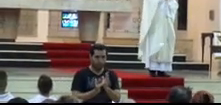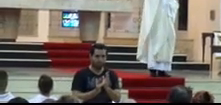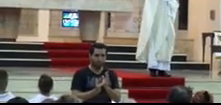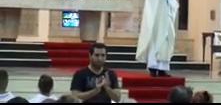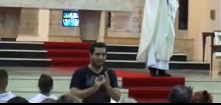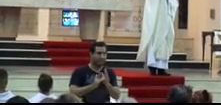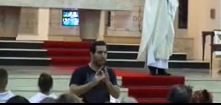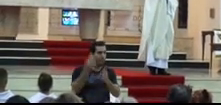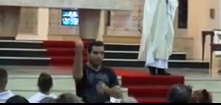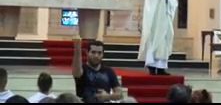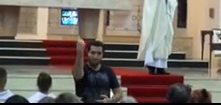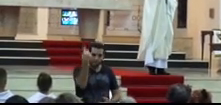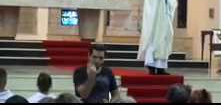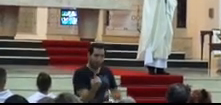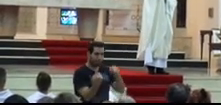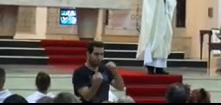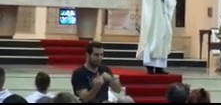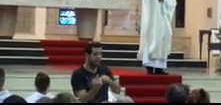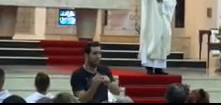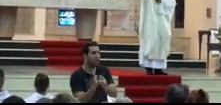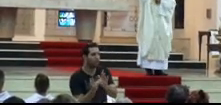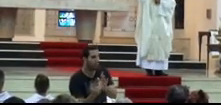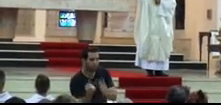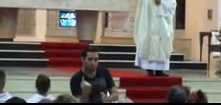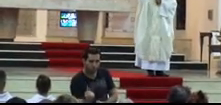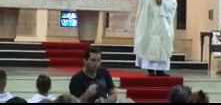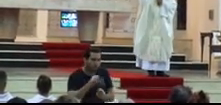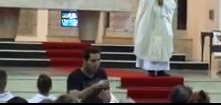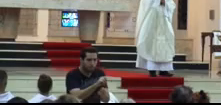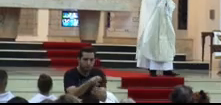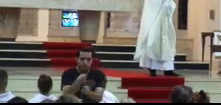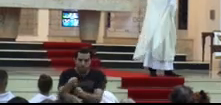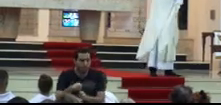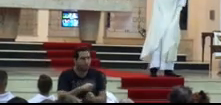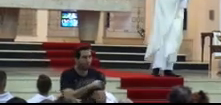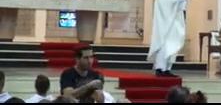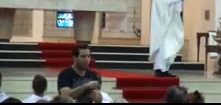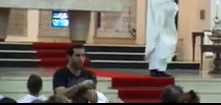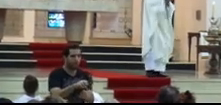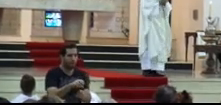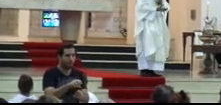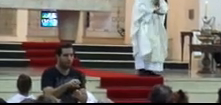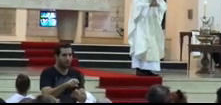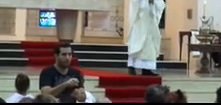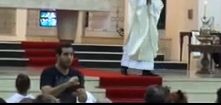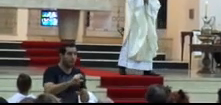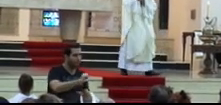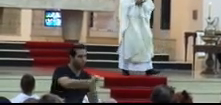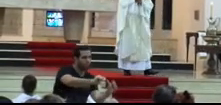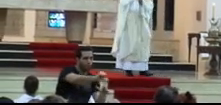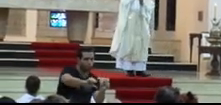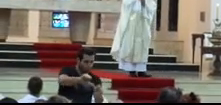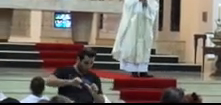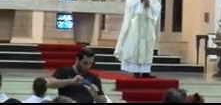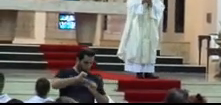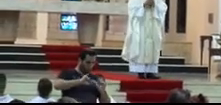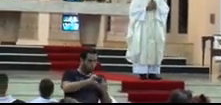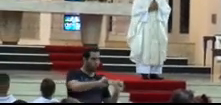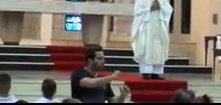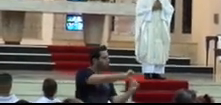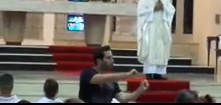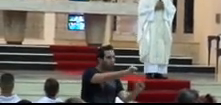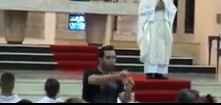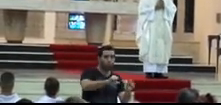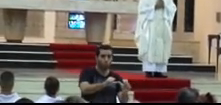nos elevar à divindade, para nos tornar santos, para nos tornar perfeitos, para nos tornar